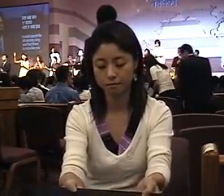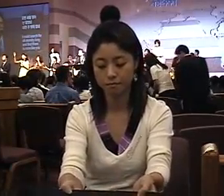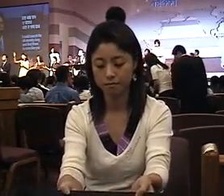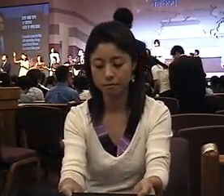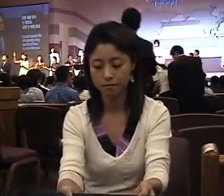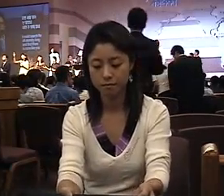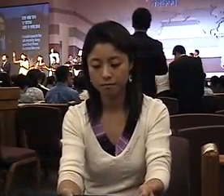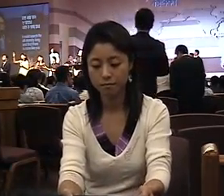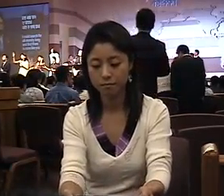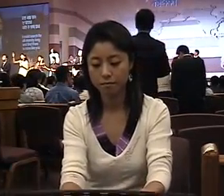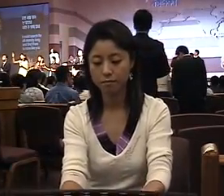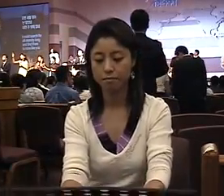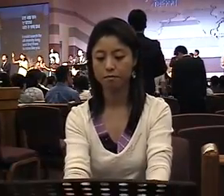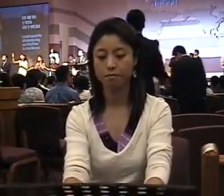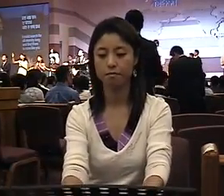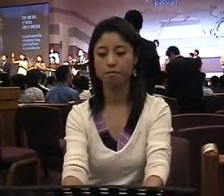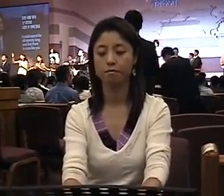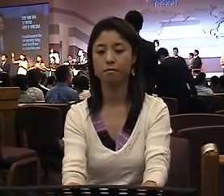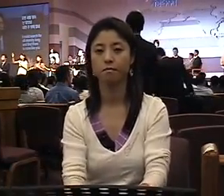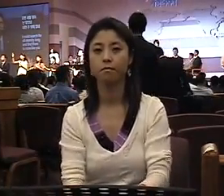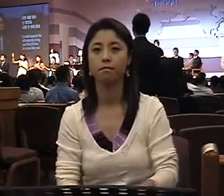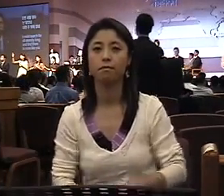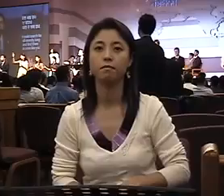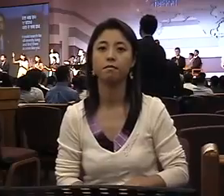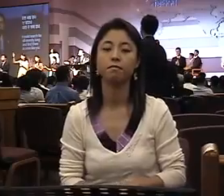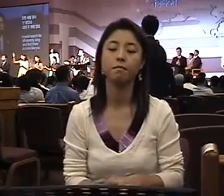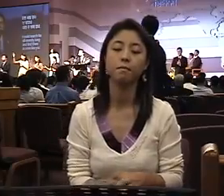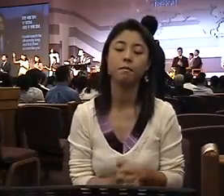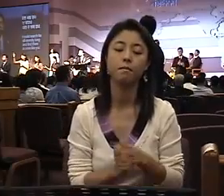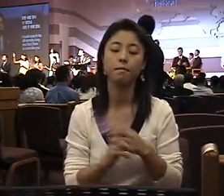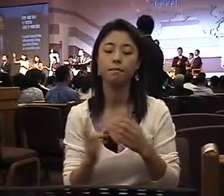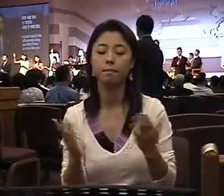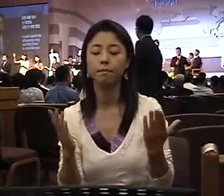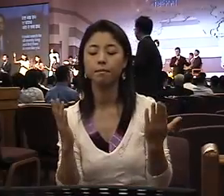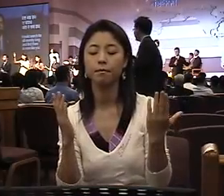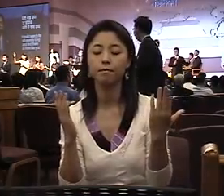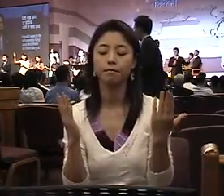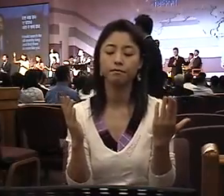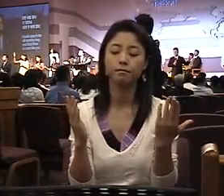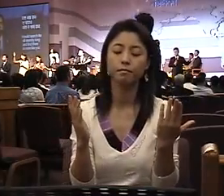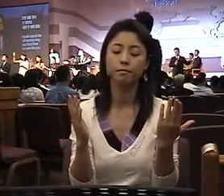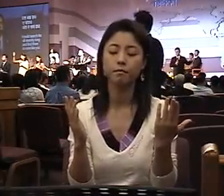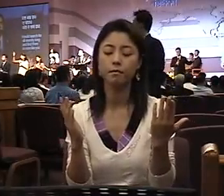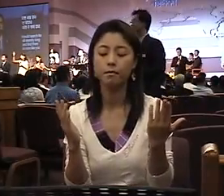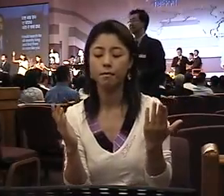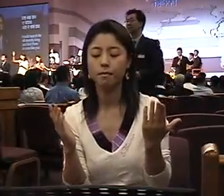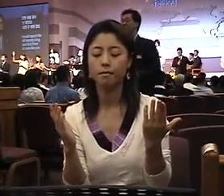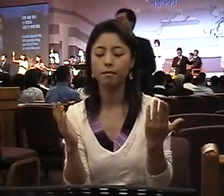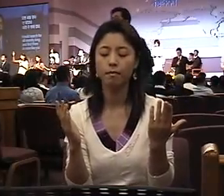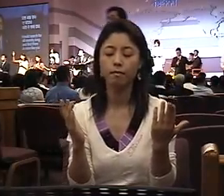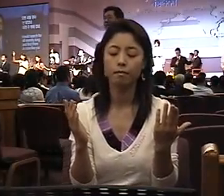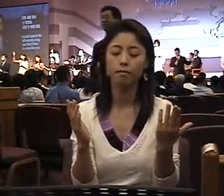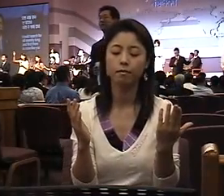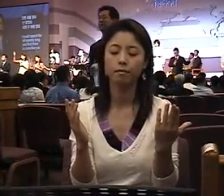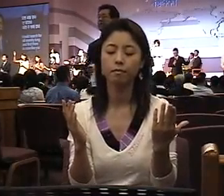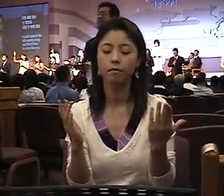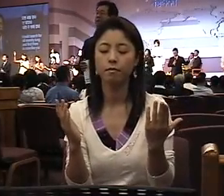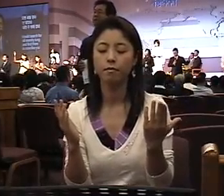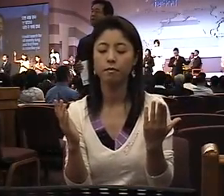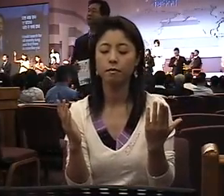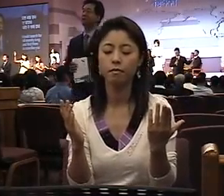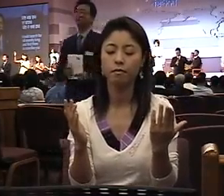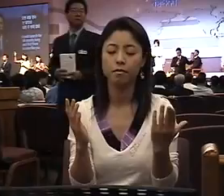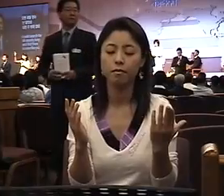우리 시간 찬양을 다시 한번 드리려면 두 손을 가볍게 들고 주님, 제가 오랜 세월 찾았지만